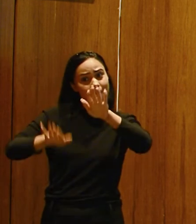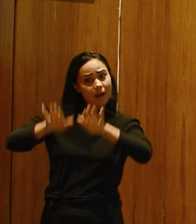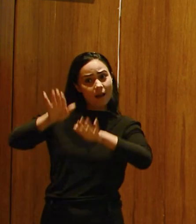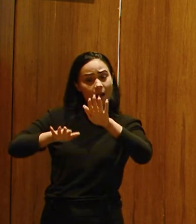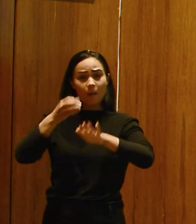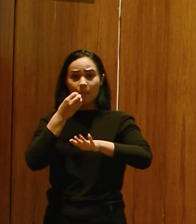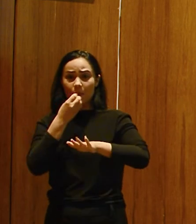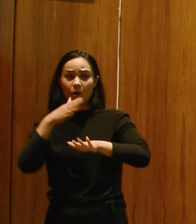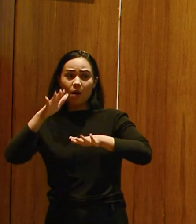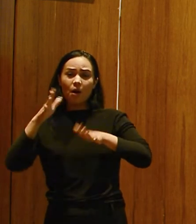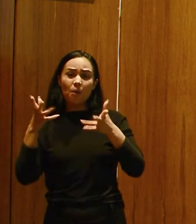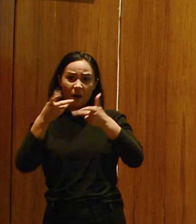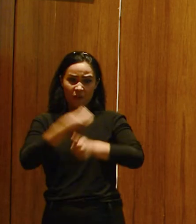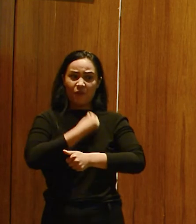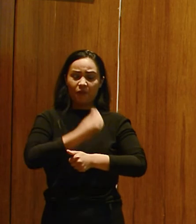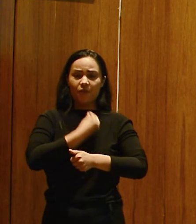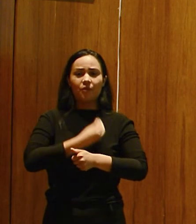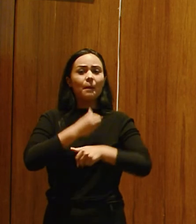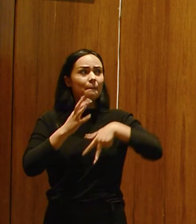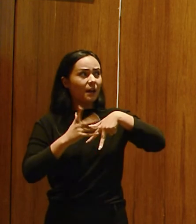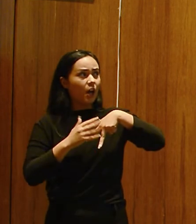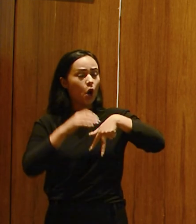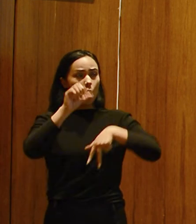boa de qualidade de vida dos nossos pacientes,